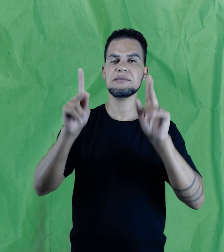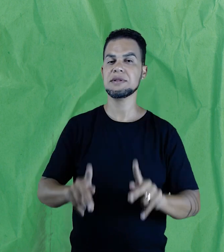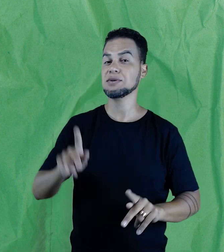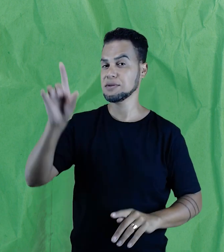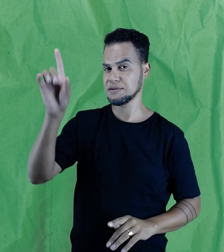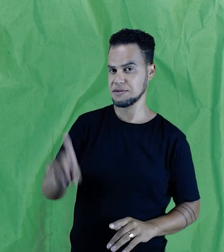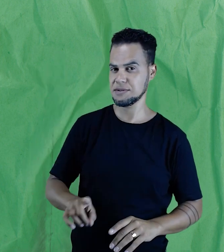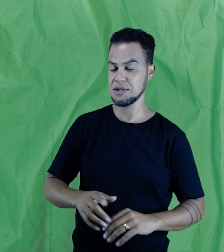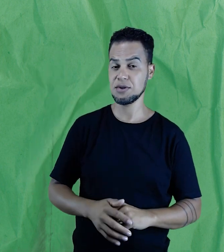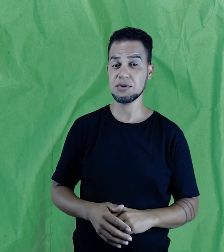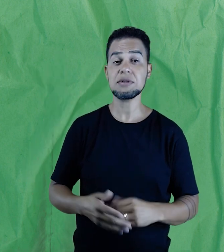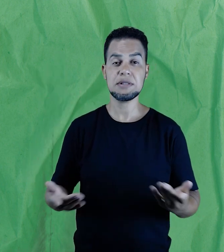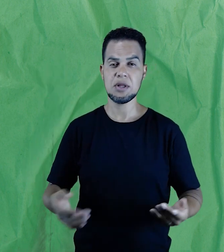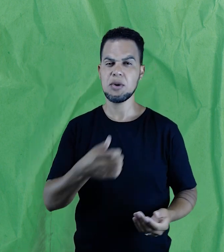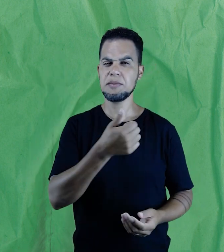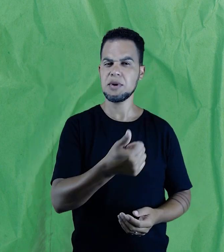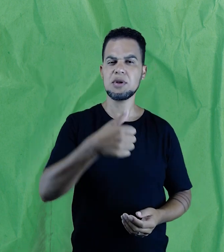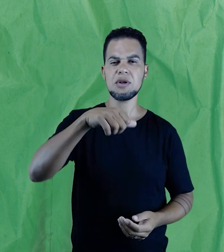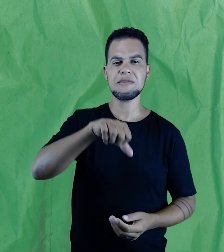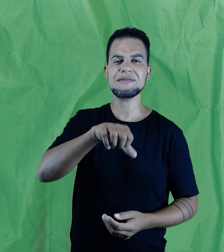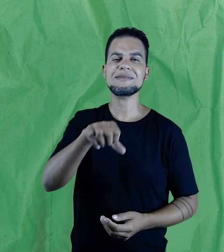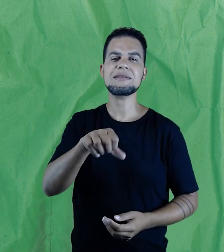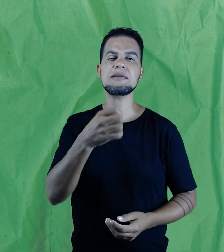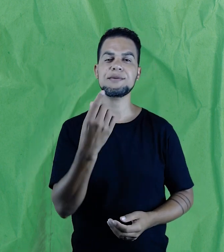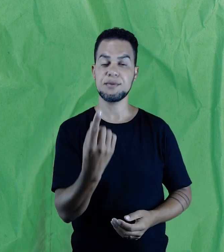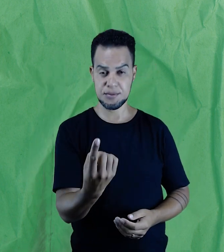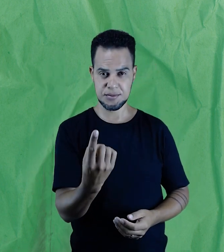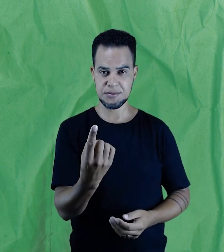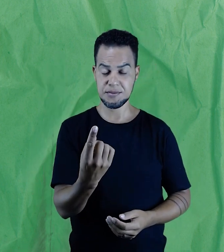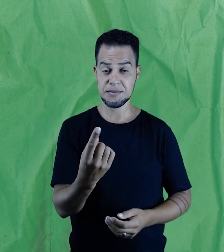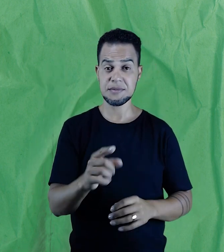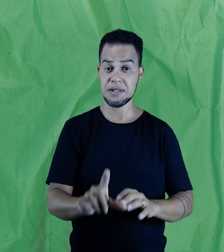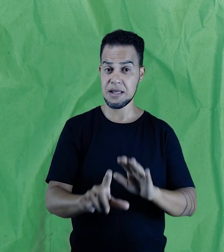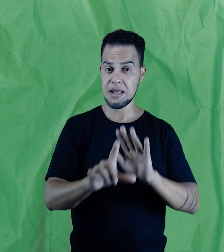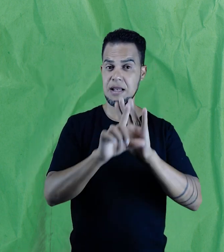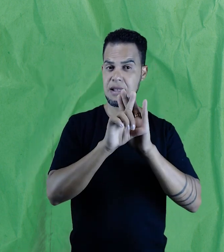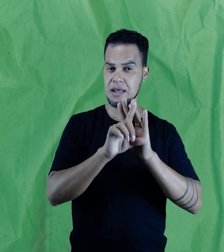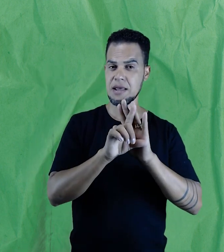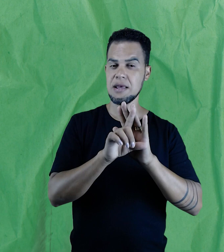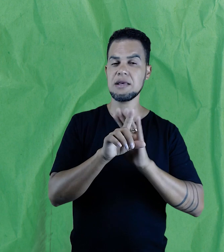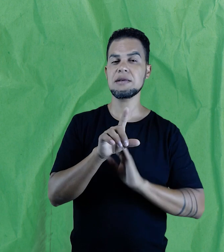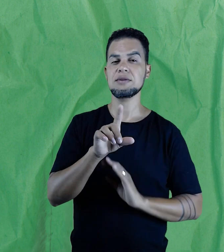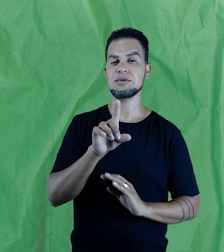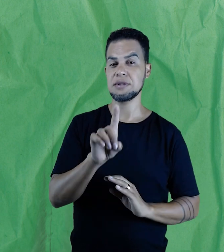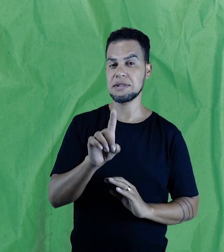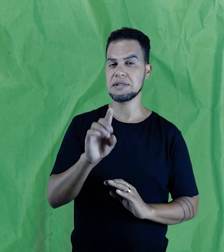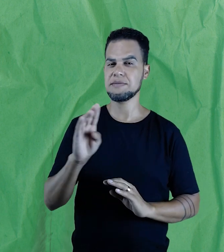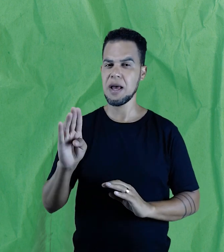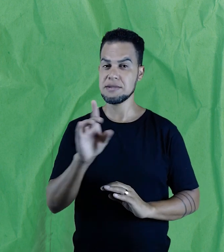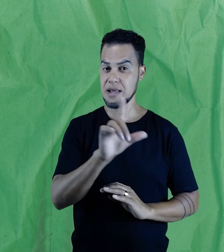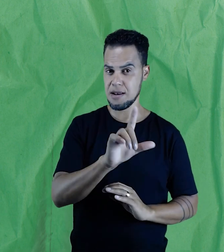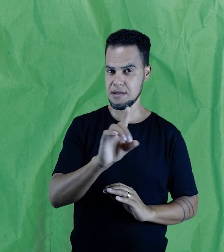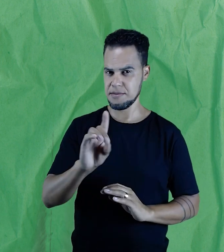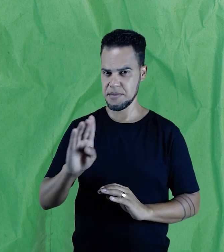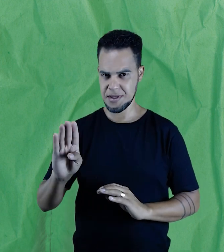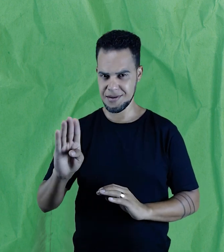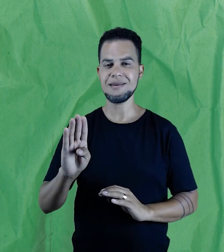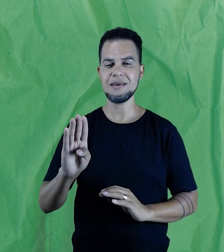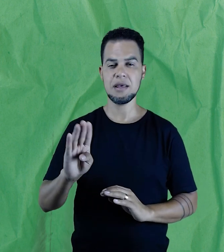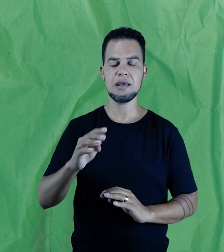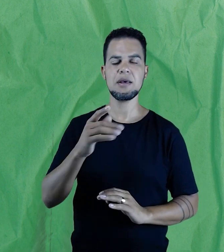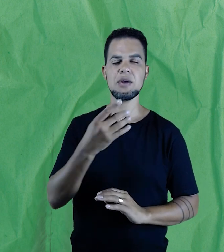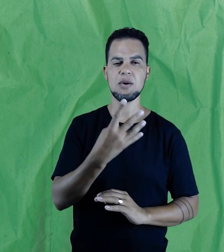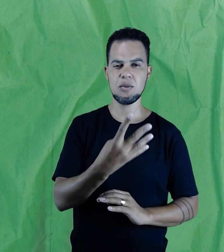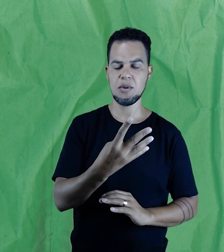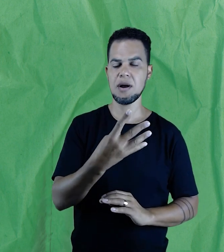deficiência. Então, nós temos, em 1961, a Lei de Diretrizes e Bases da Educação Nacional, que foi a